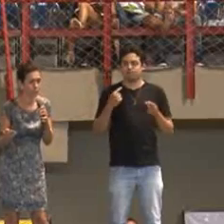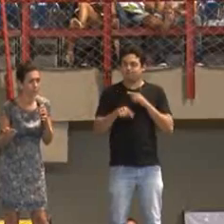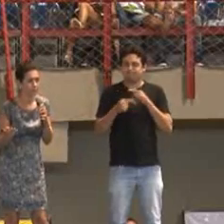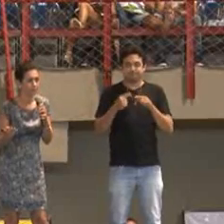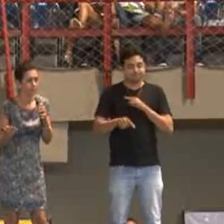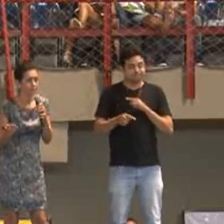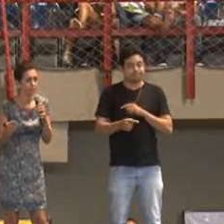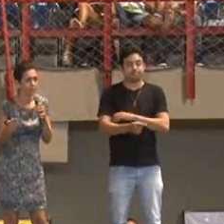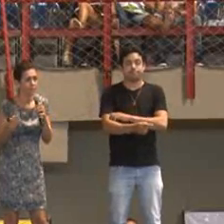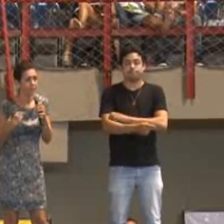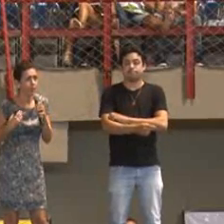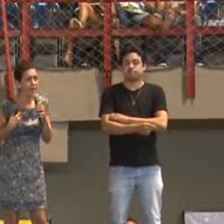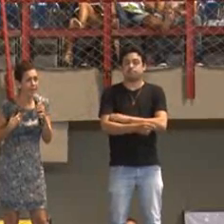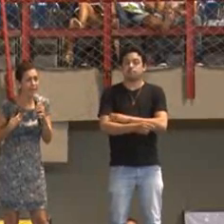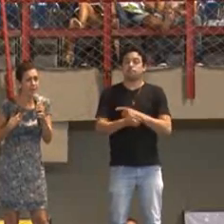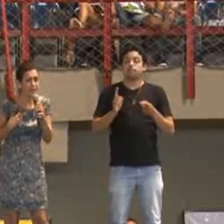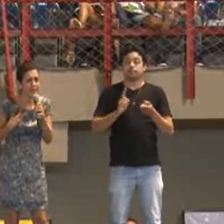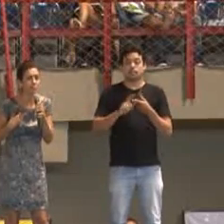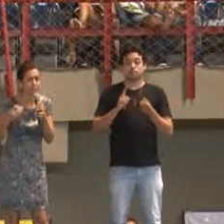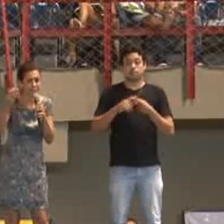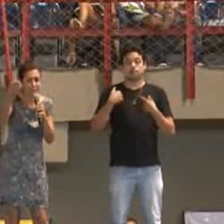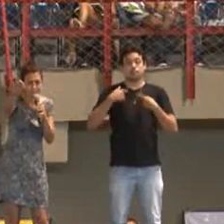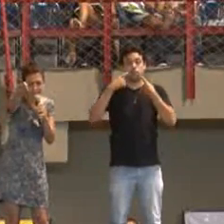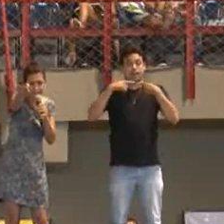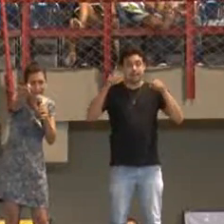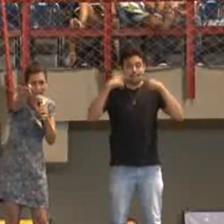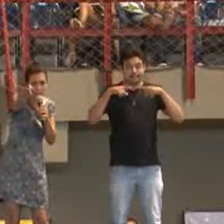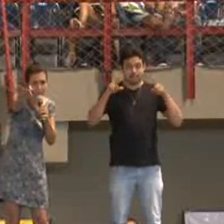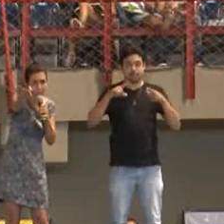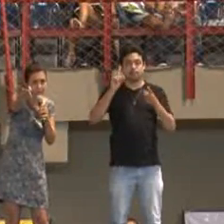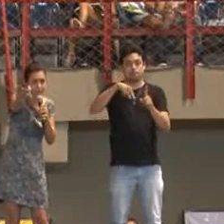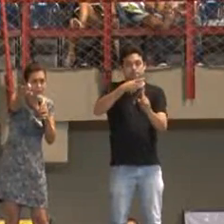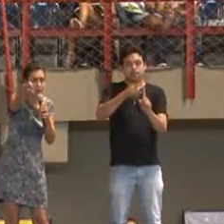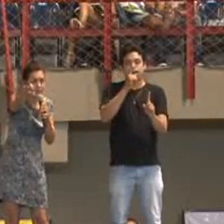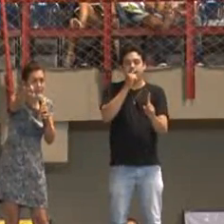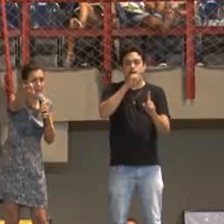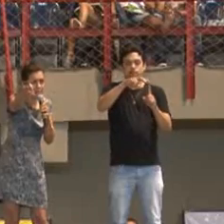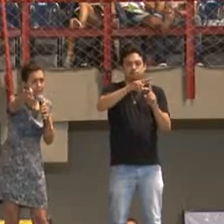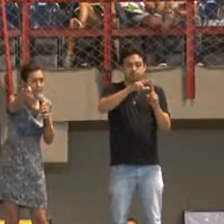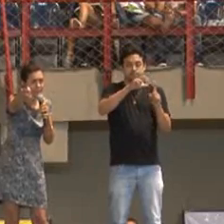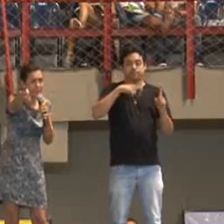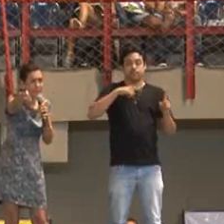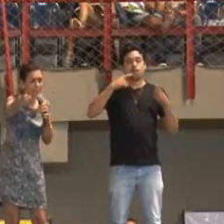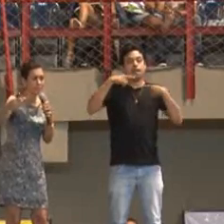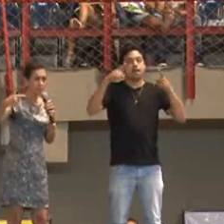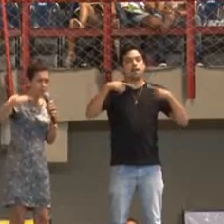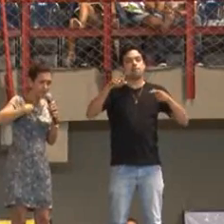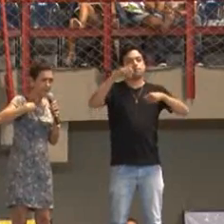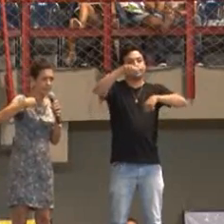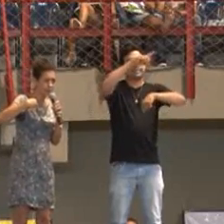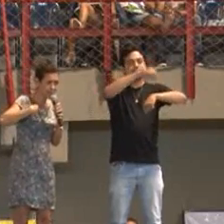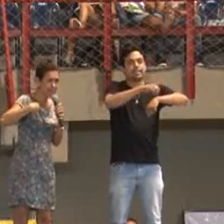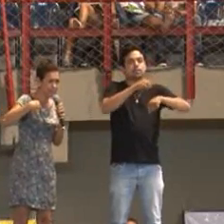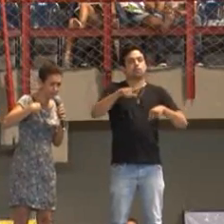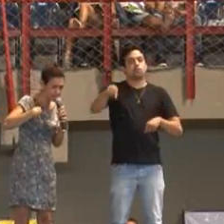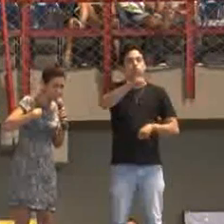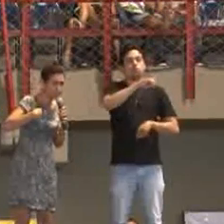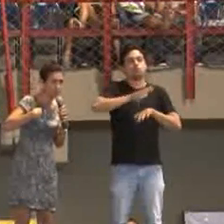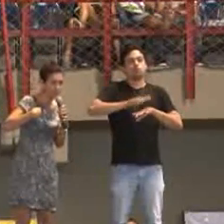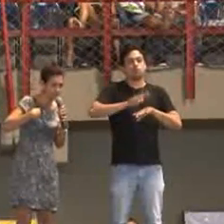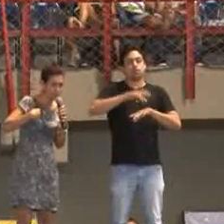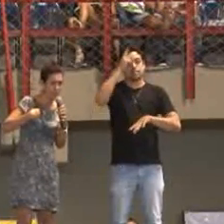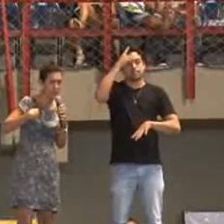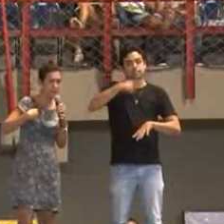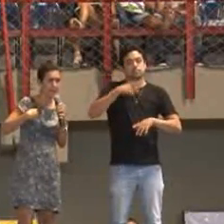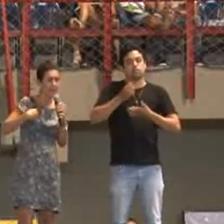Não. Eu reclamo da dengue, ainda tem a água, né? Eu reclamo da dengue. E o que é que você está